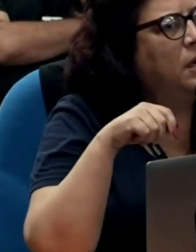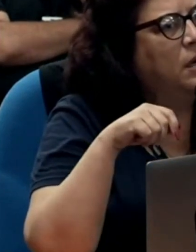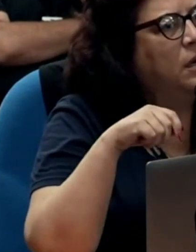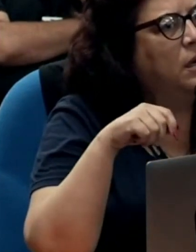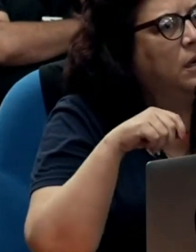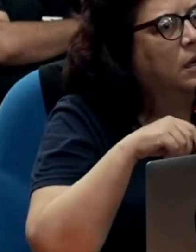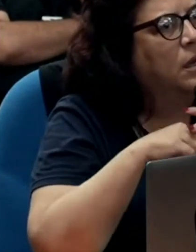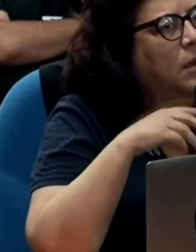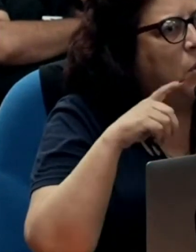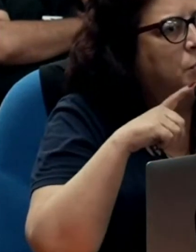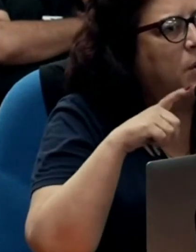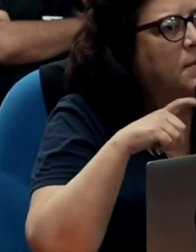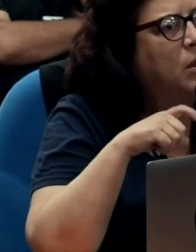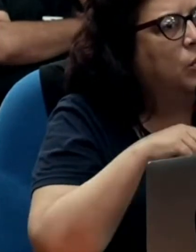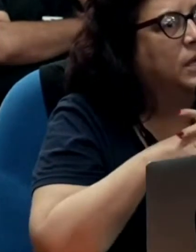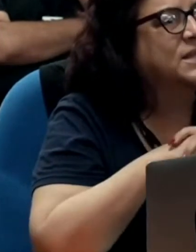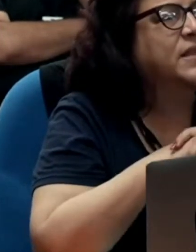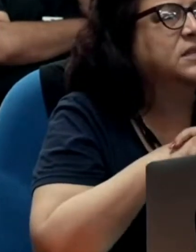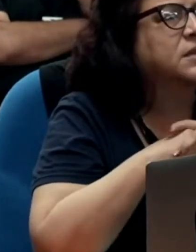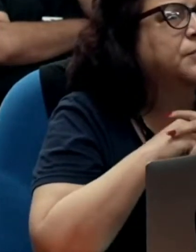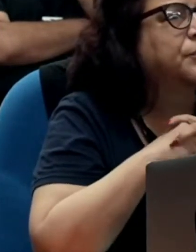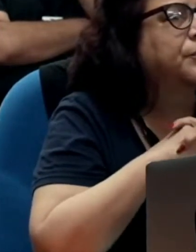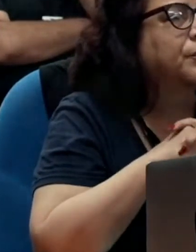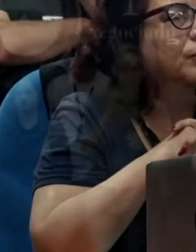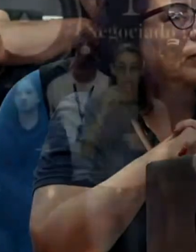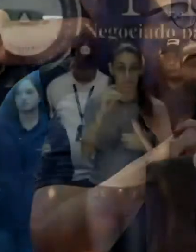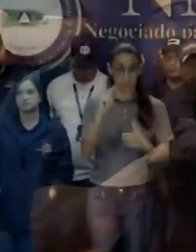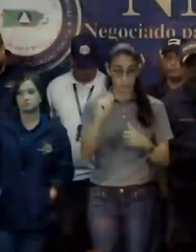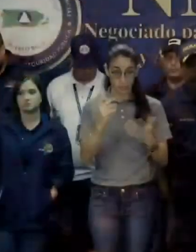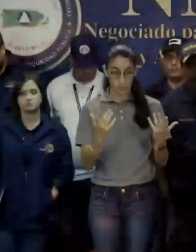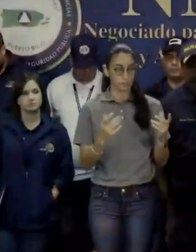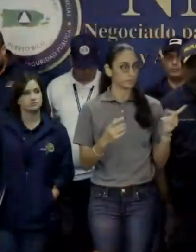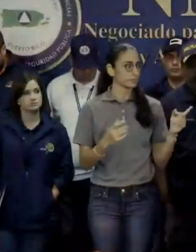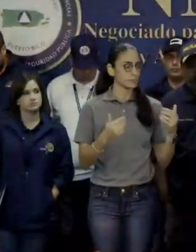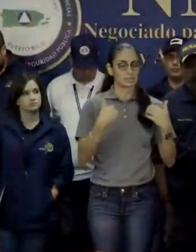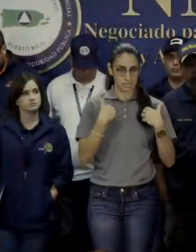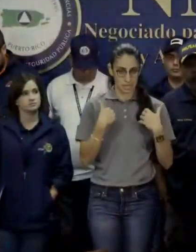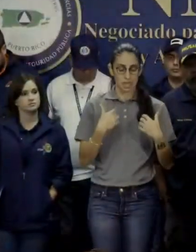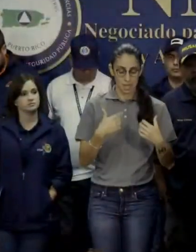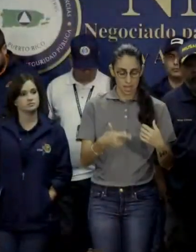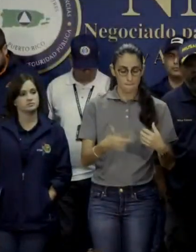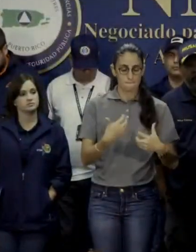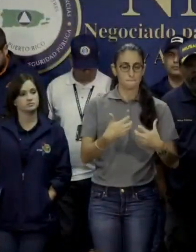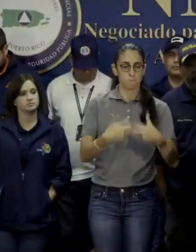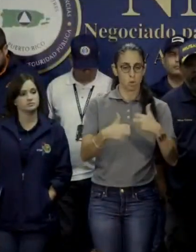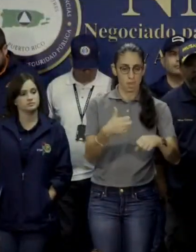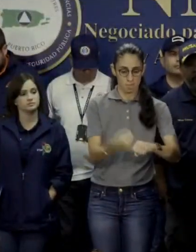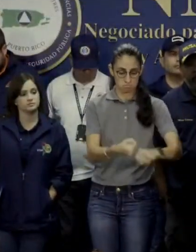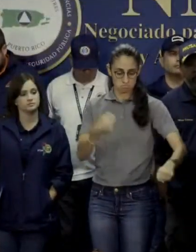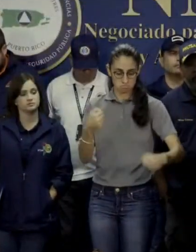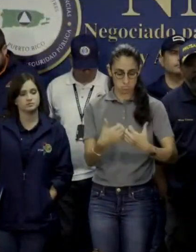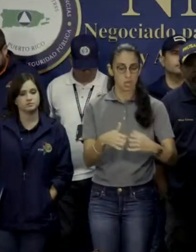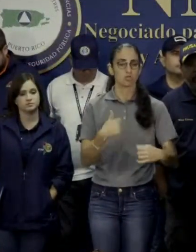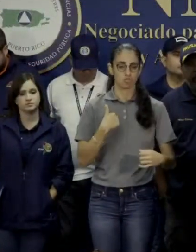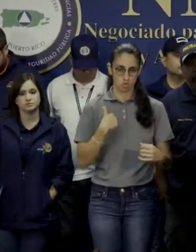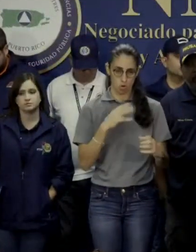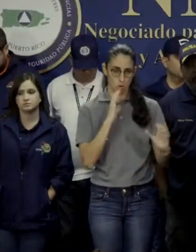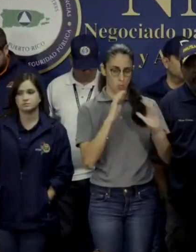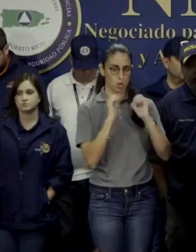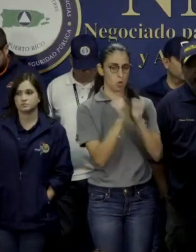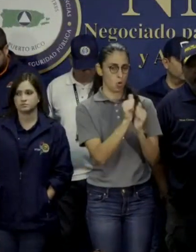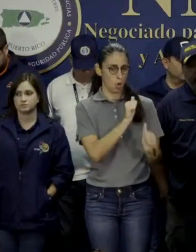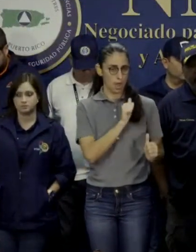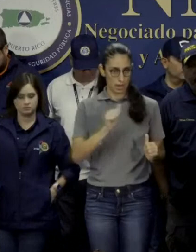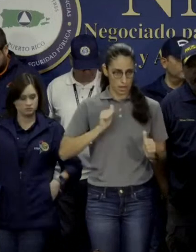para llevar el... Había un problema con el CDT. Sí, hubo un problema con el generador del CDT. Me comuniqué con el alcalde y